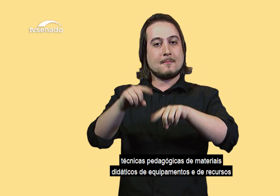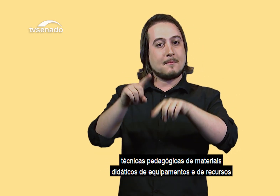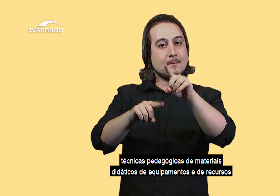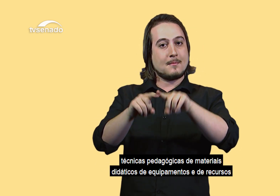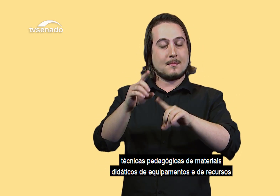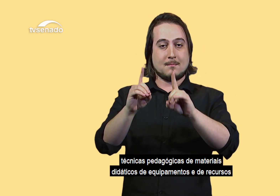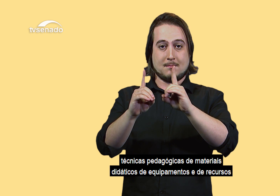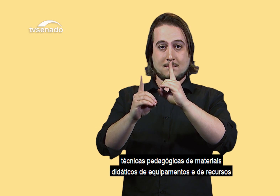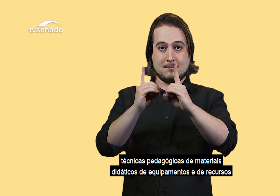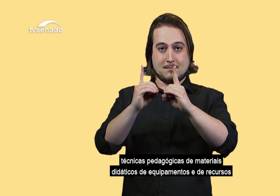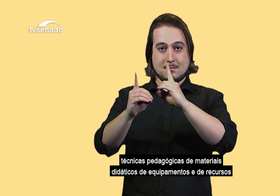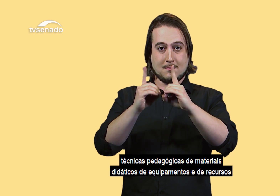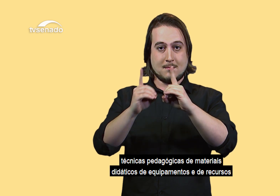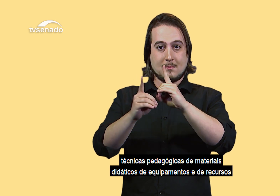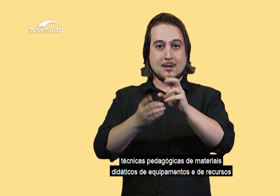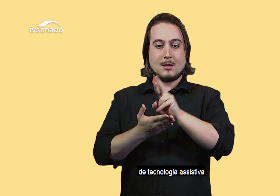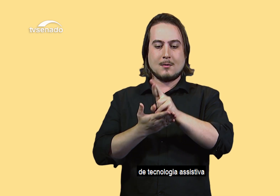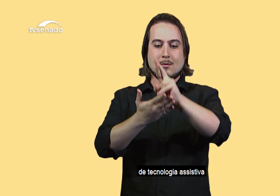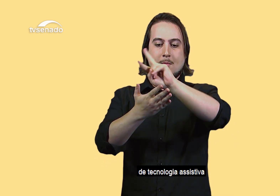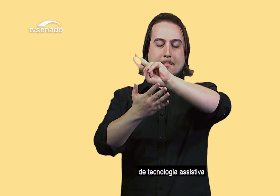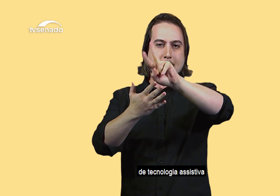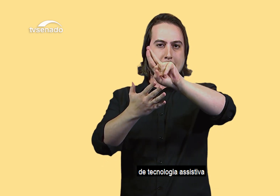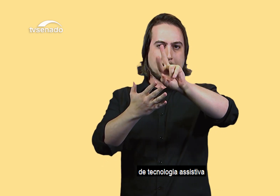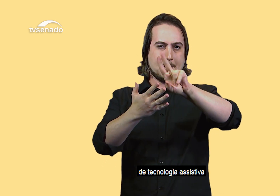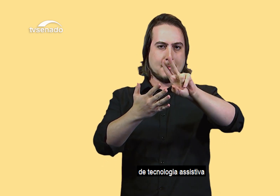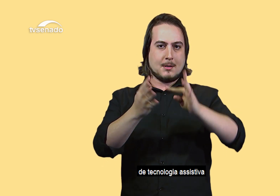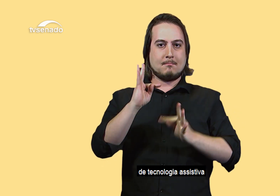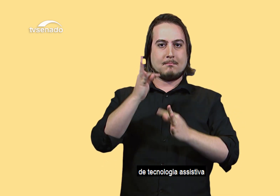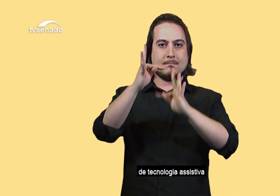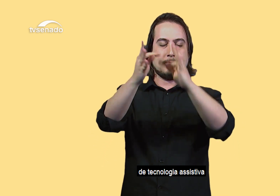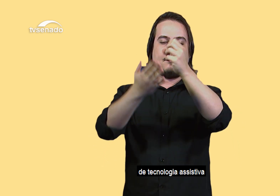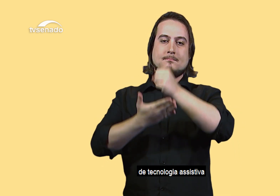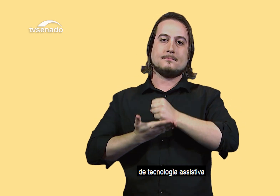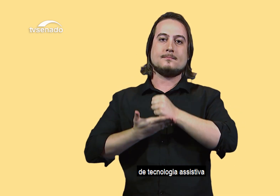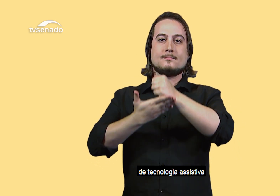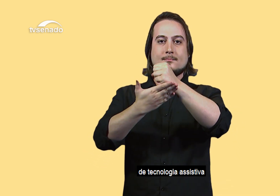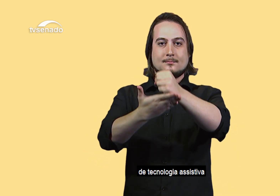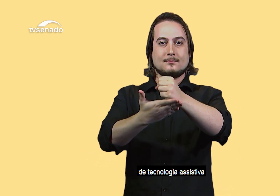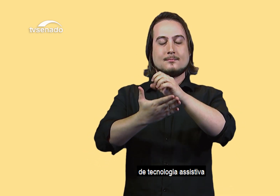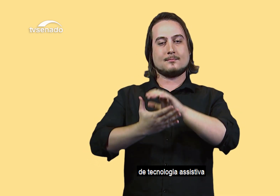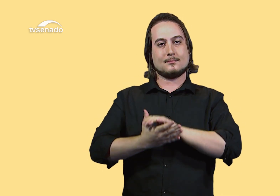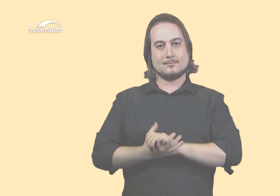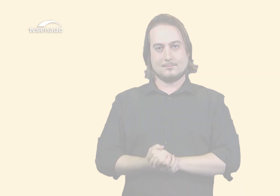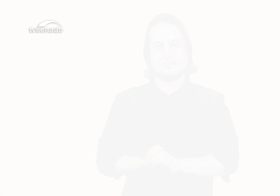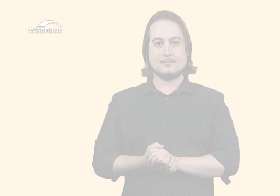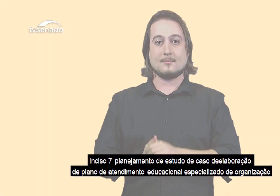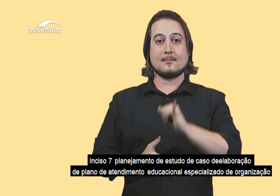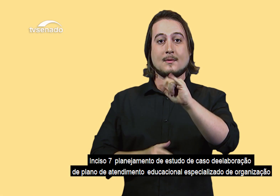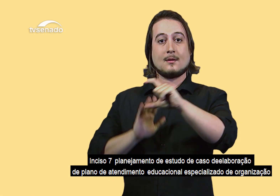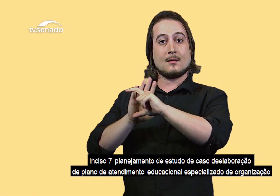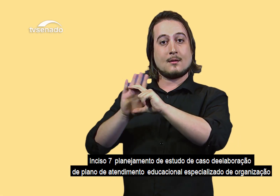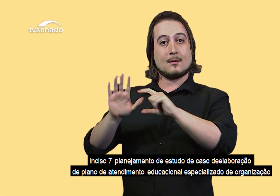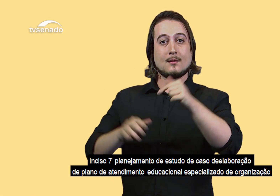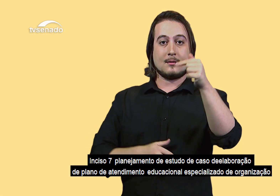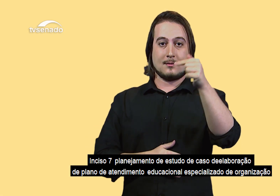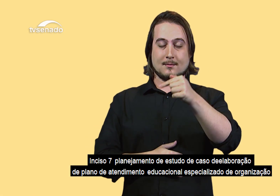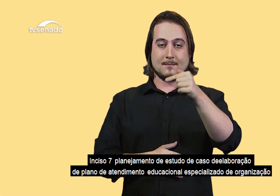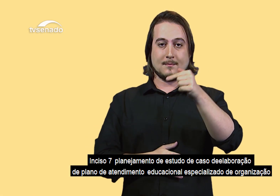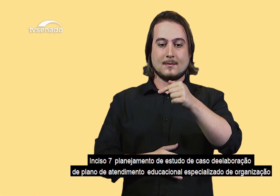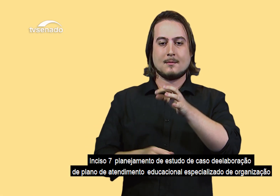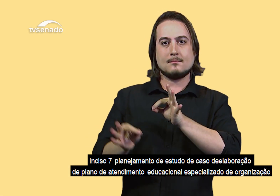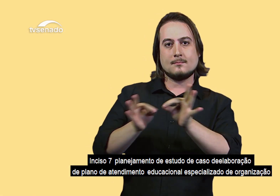didáticos, de equipamentos e de recursos de tecnologia assistiva. Inciso 7.